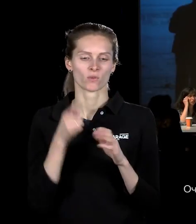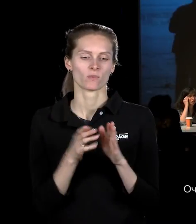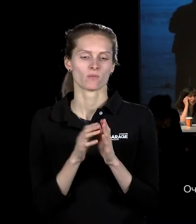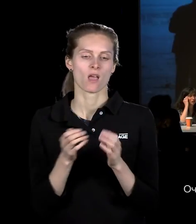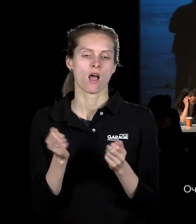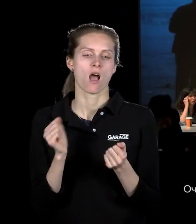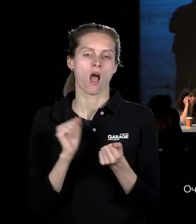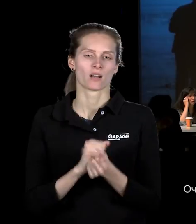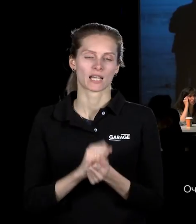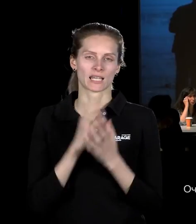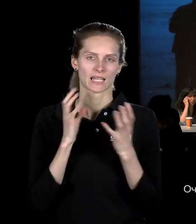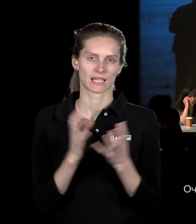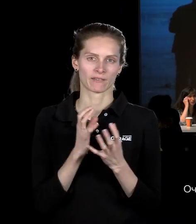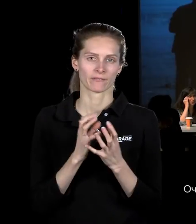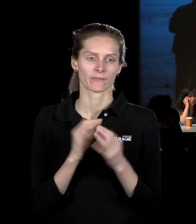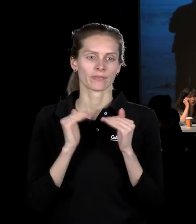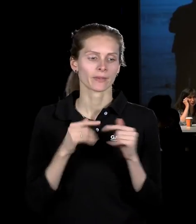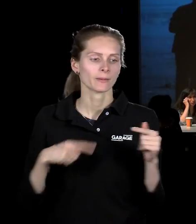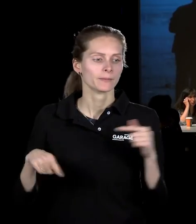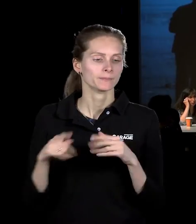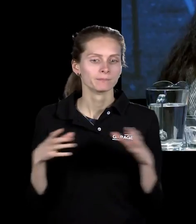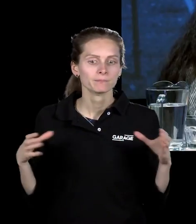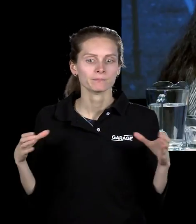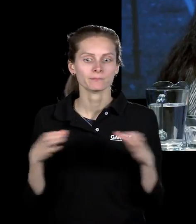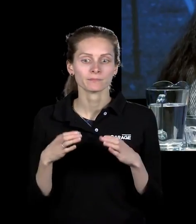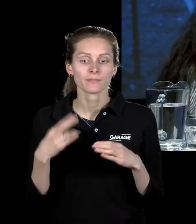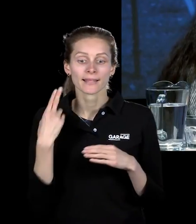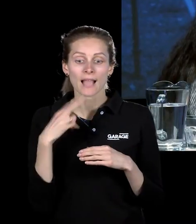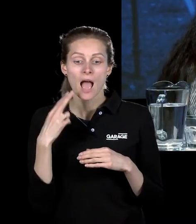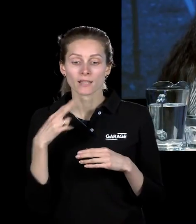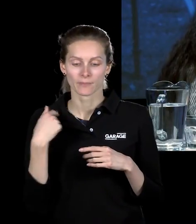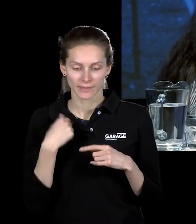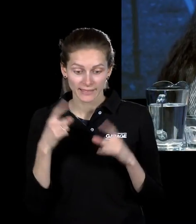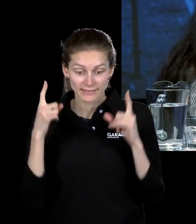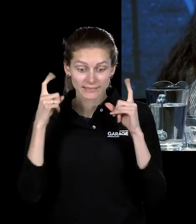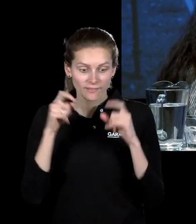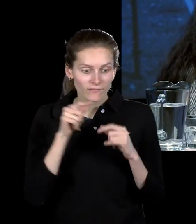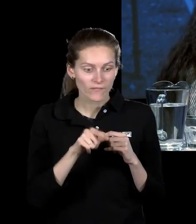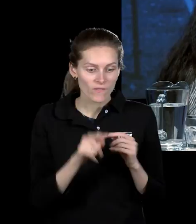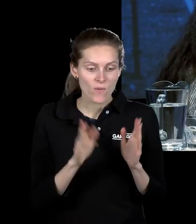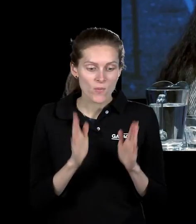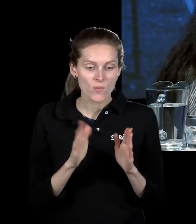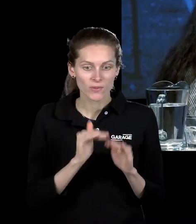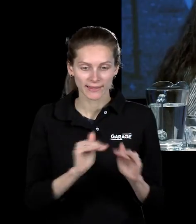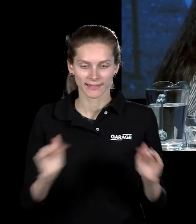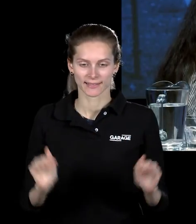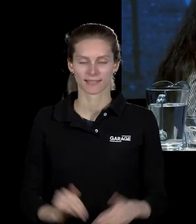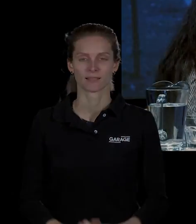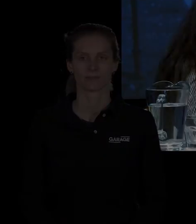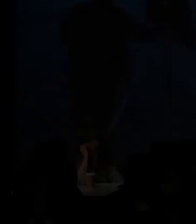все местные детки собрались и думая, что дядя-фотограф, разумеется, будет снимать именно их.